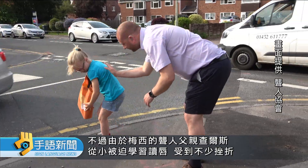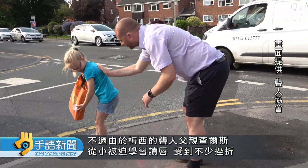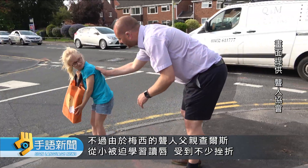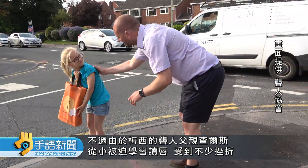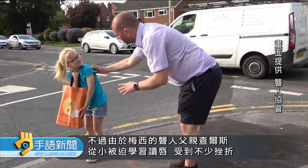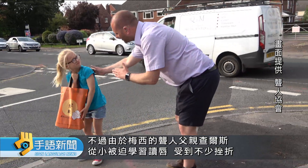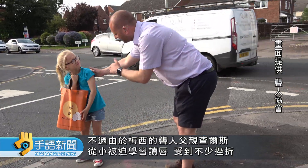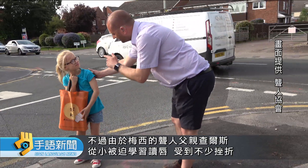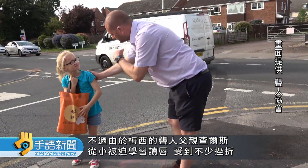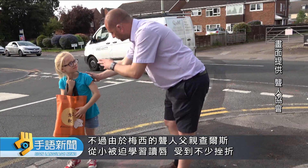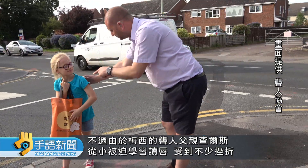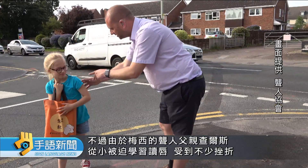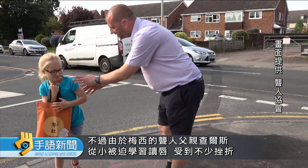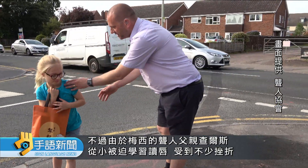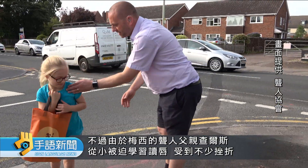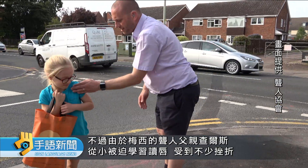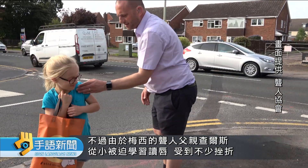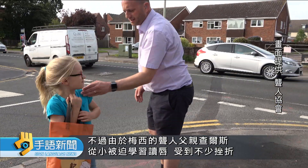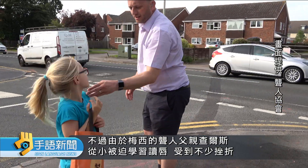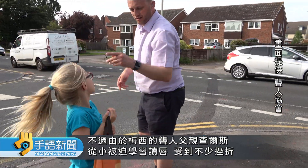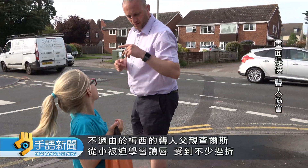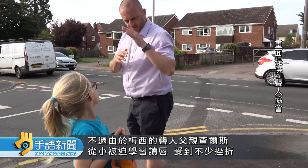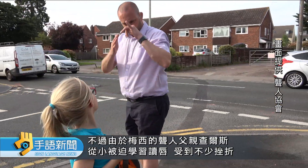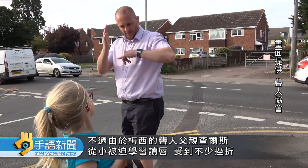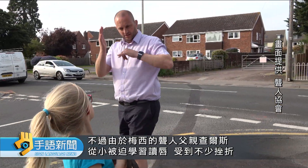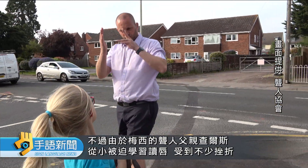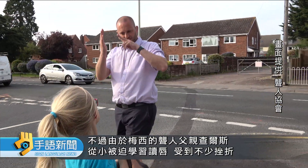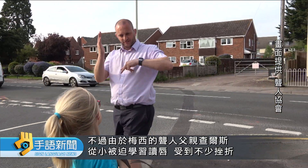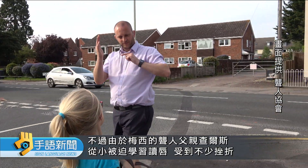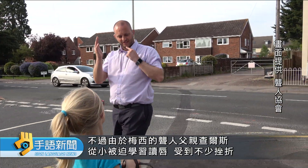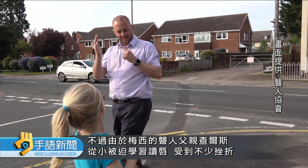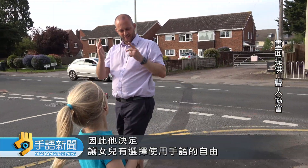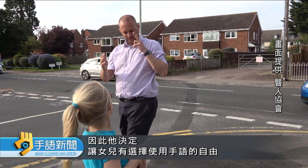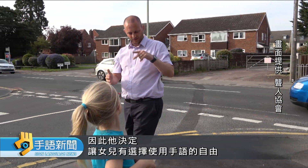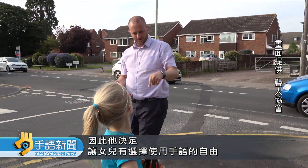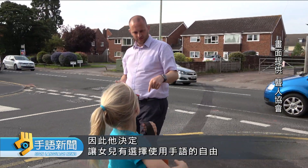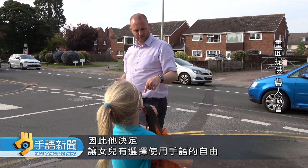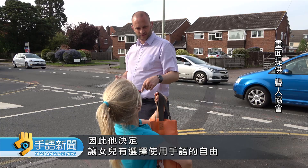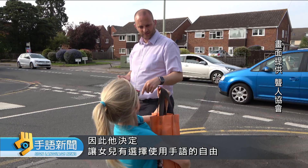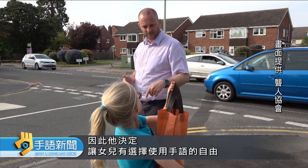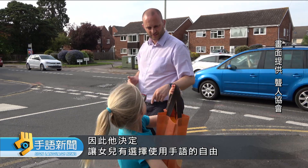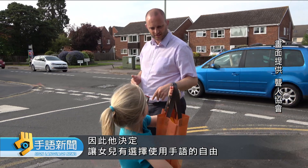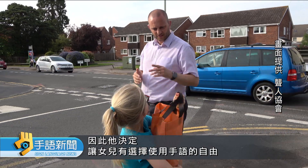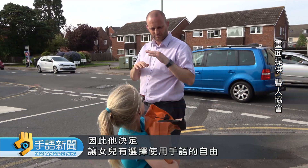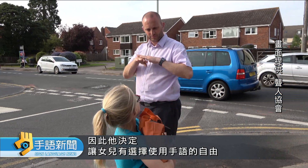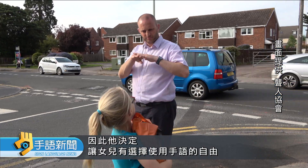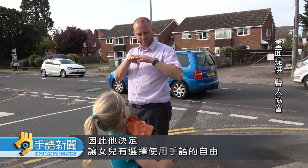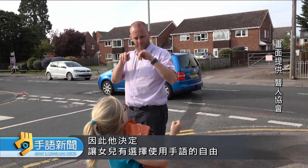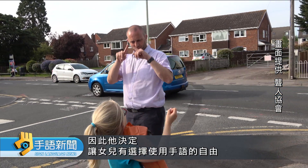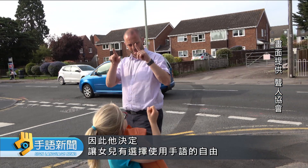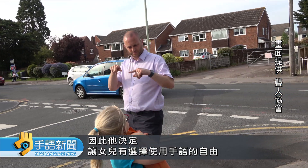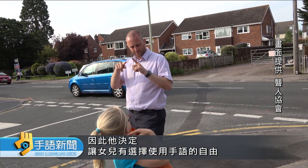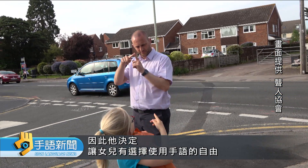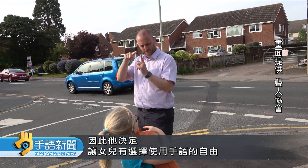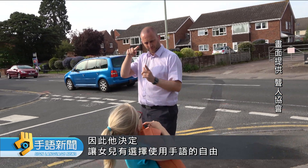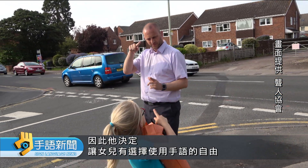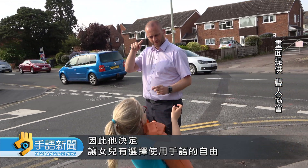迫学习读唇，受到不少挫折，因此他决定让女儿有选择使用手语的自